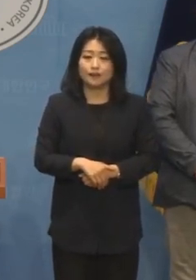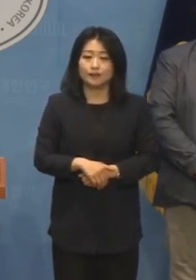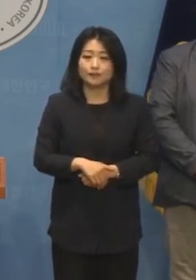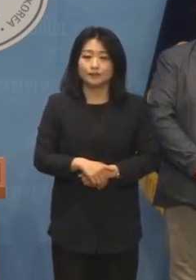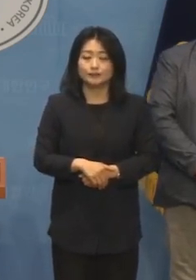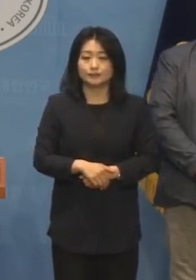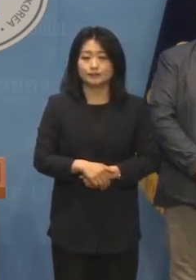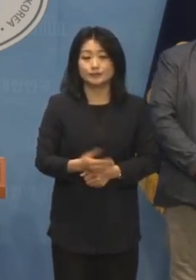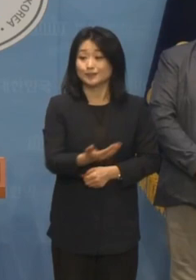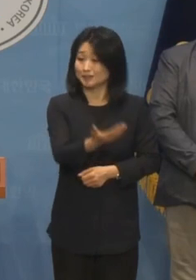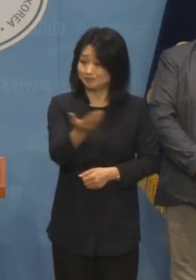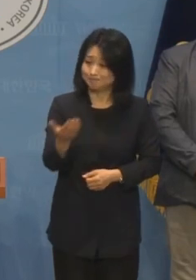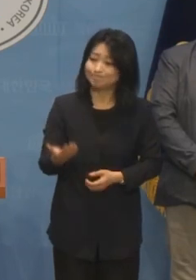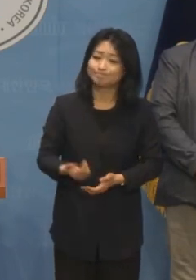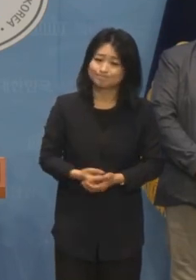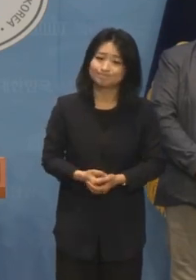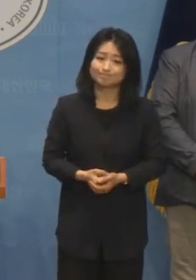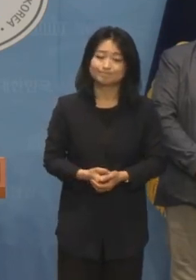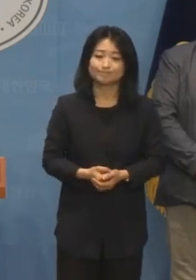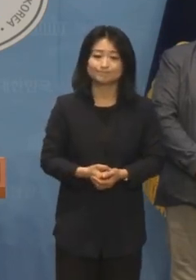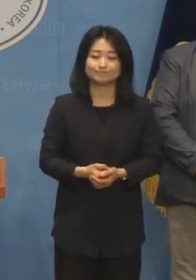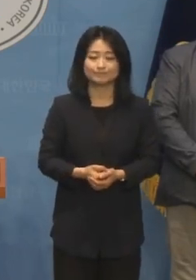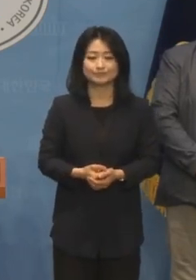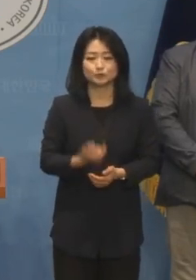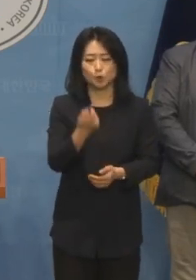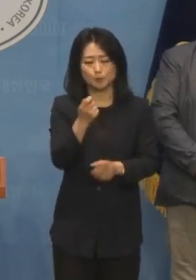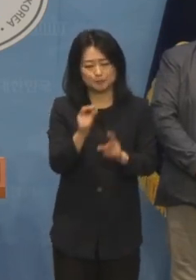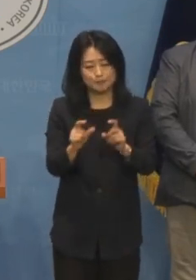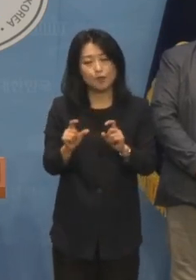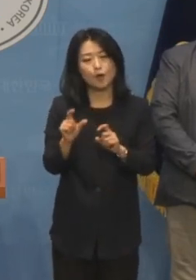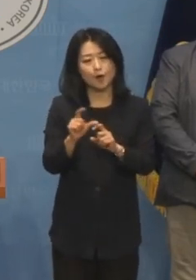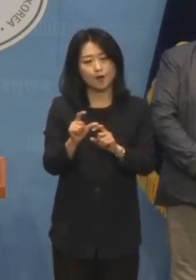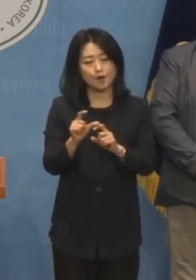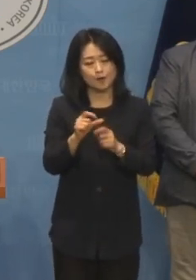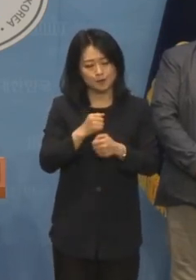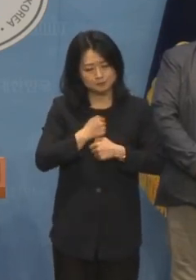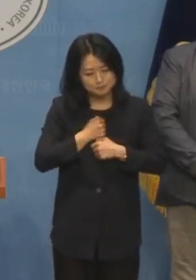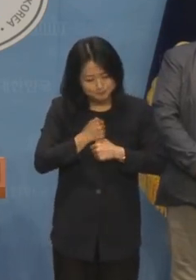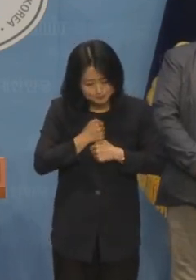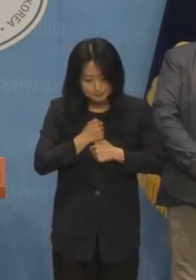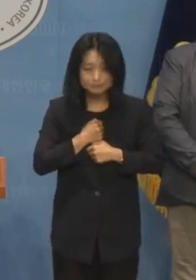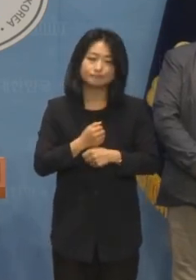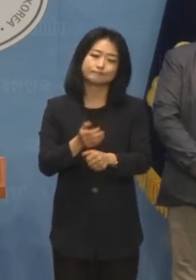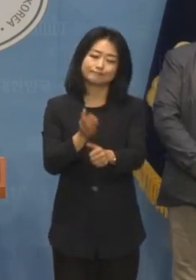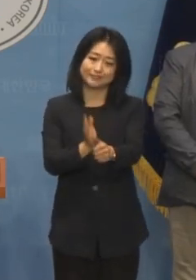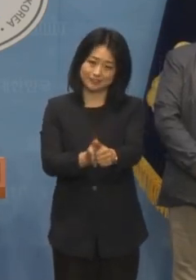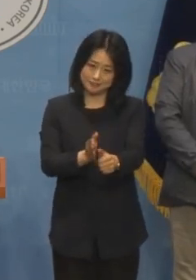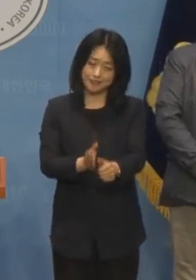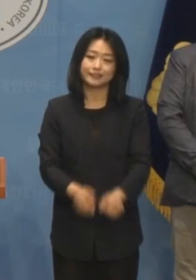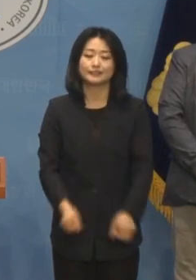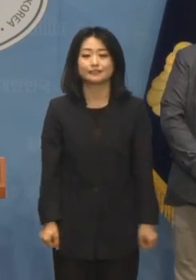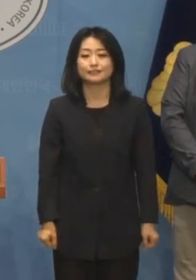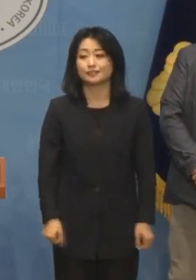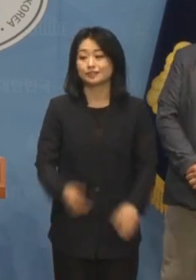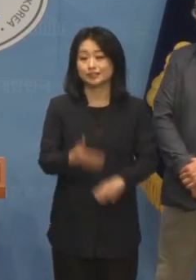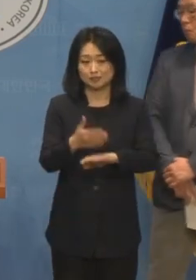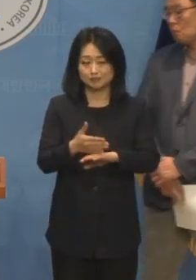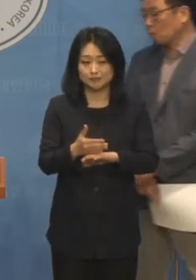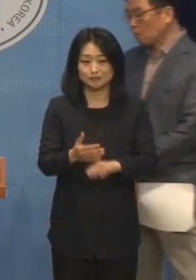이 대목에 대해서 언론에서도 각별하게 주의를 기울여 주시기를 부탁 말씀드립니다.